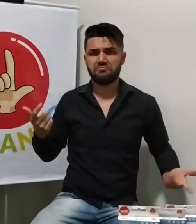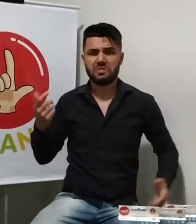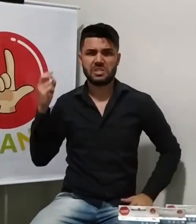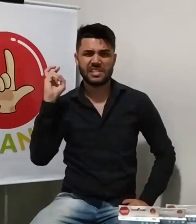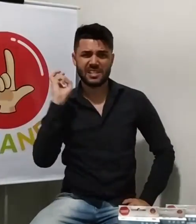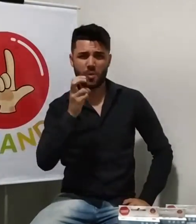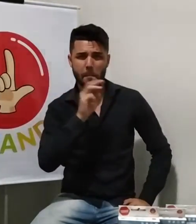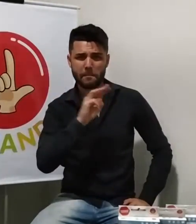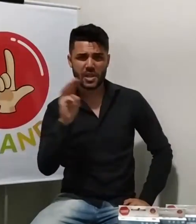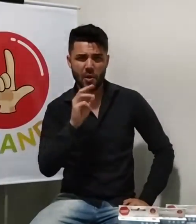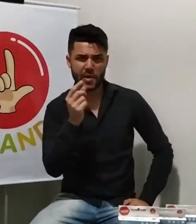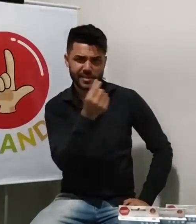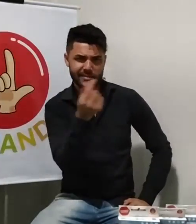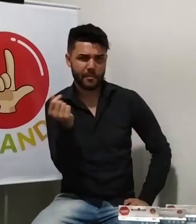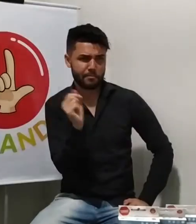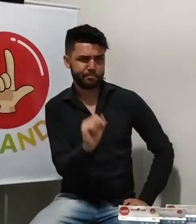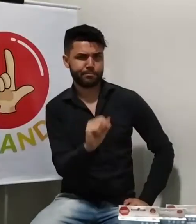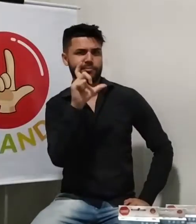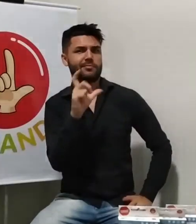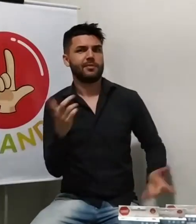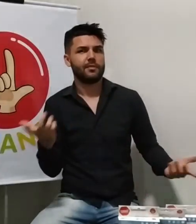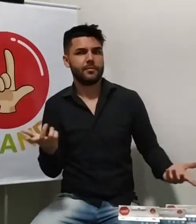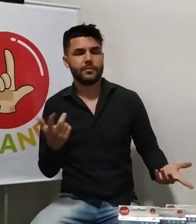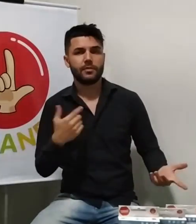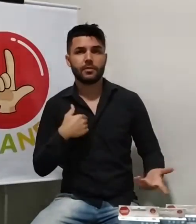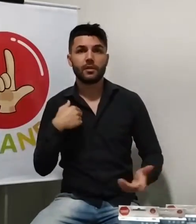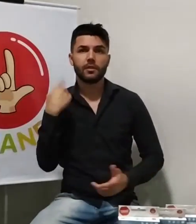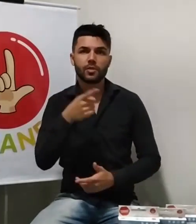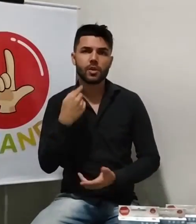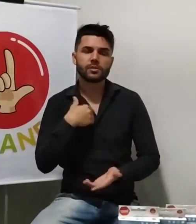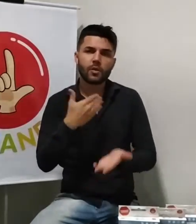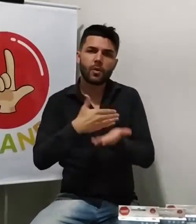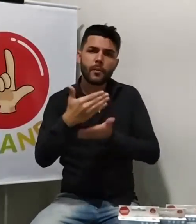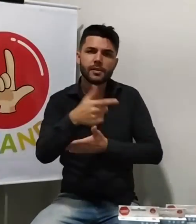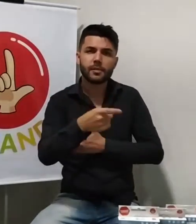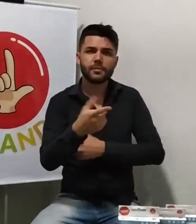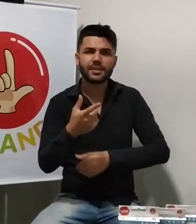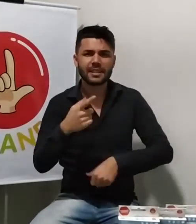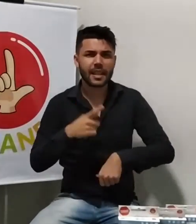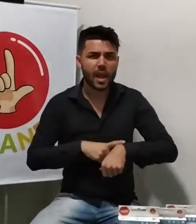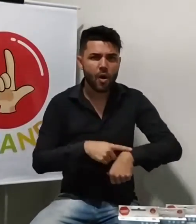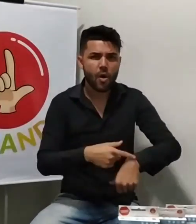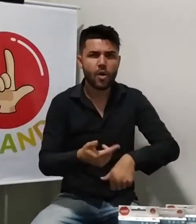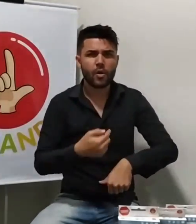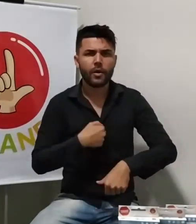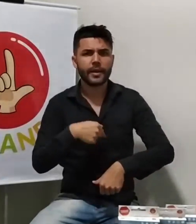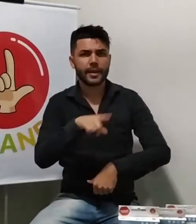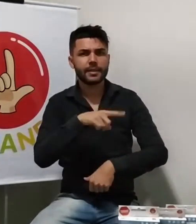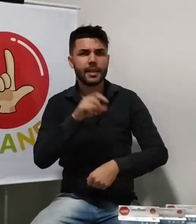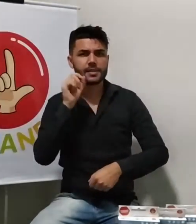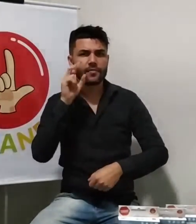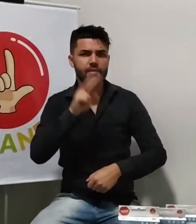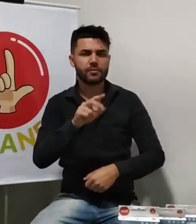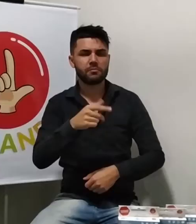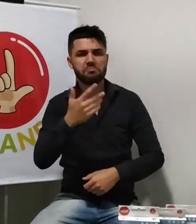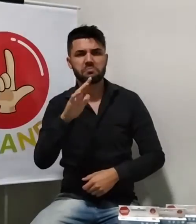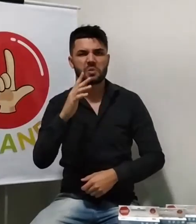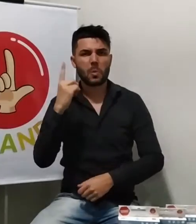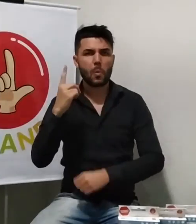tinha mais dinheiro pra pagar funcionário. Então, em outubro, acabou. Não tinha mais. A gente atrasou o salário de alguns diretores da empresa. Os